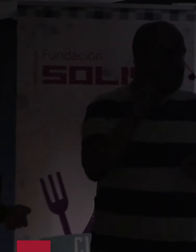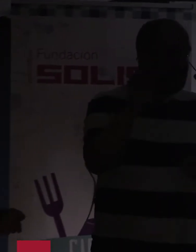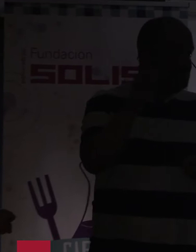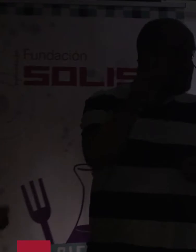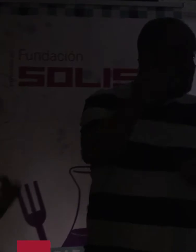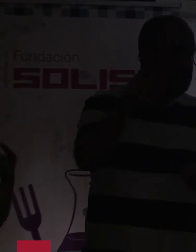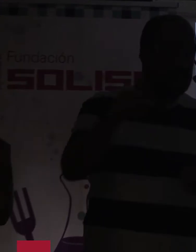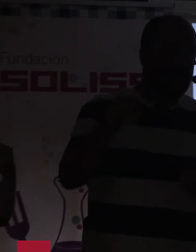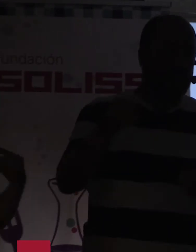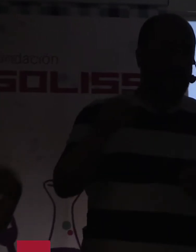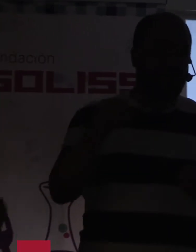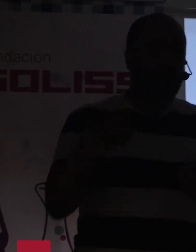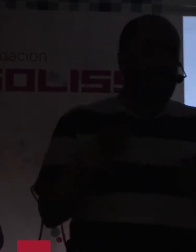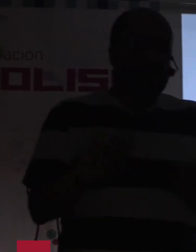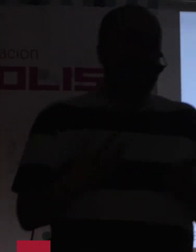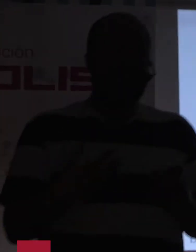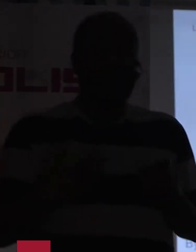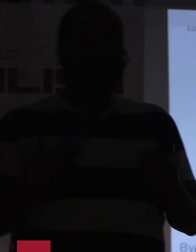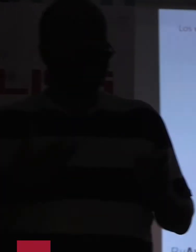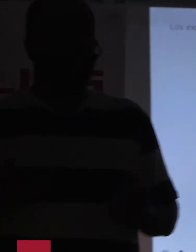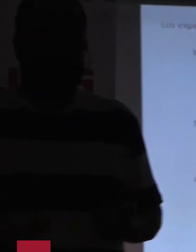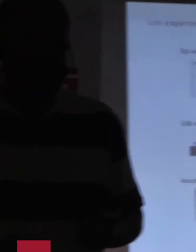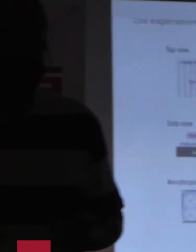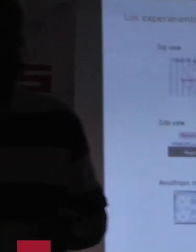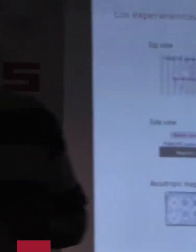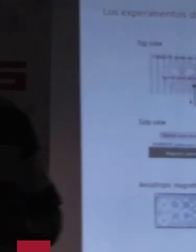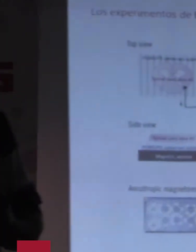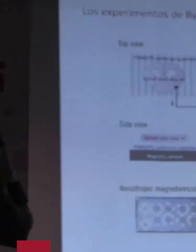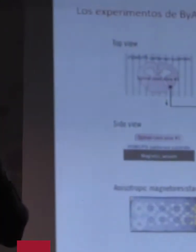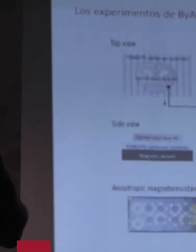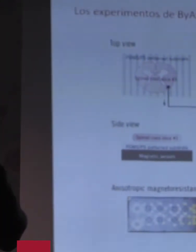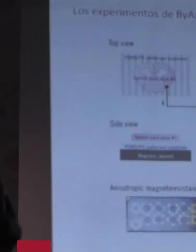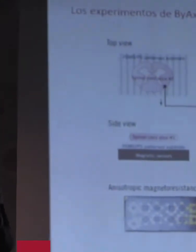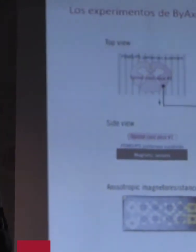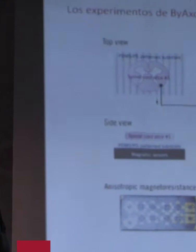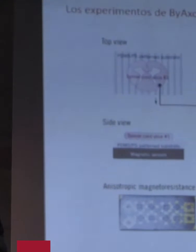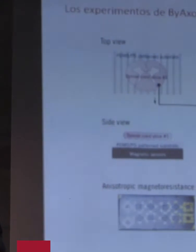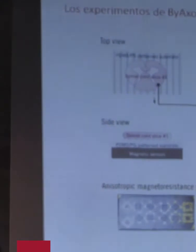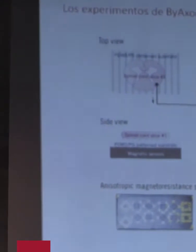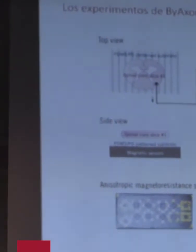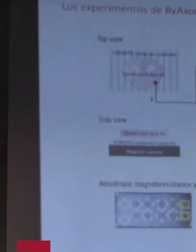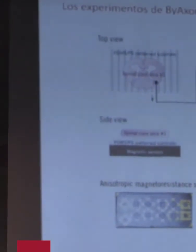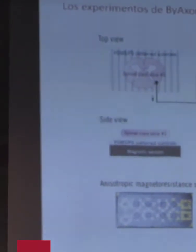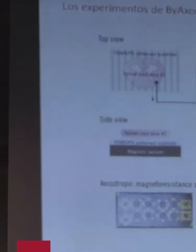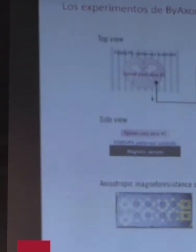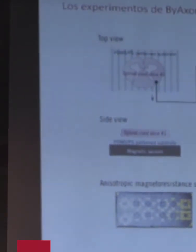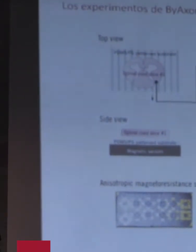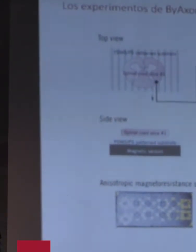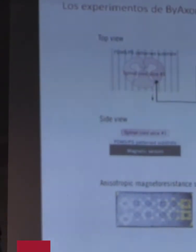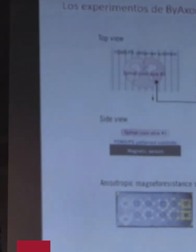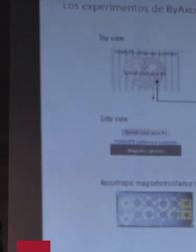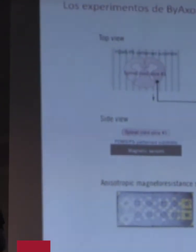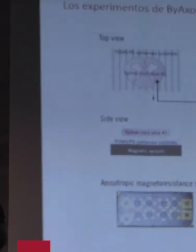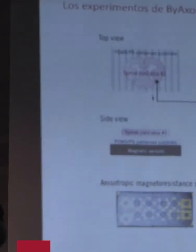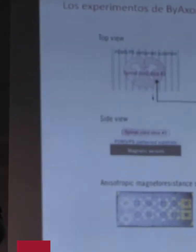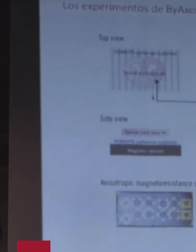puedes atraer cosas sin necesidad de tocarlo. La electricidad necesita cables. Poner sensores magnéticos nos evita los cables en un lado